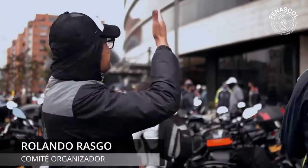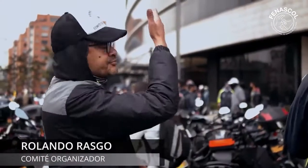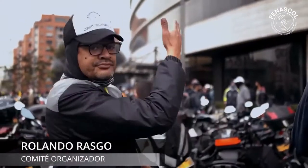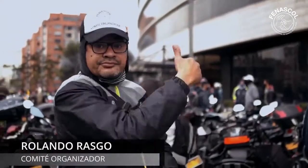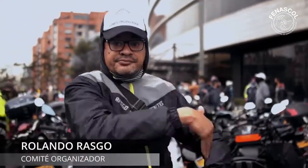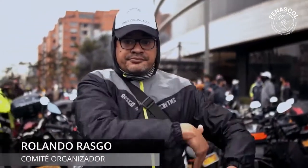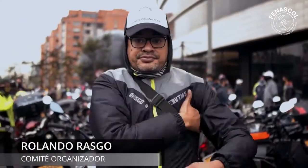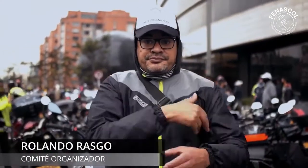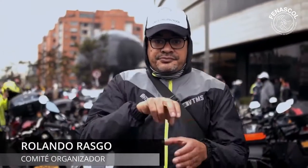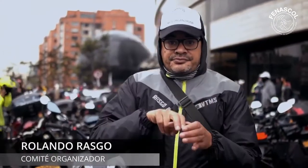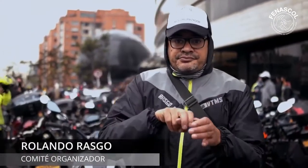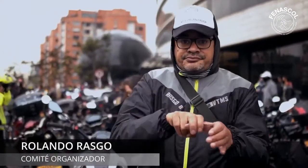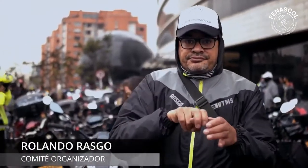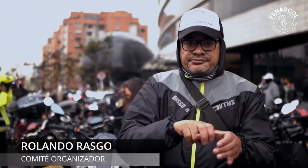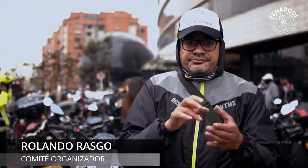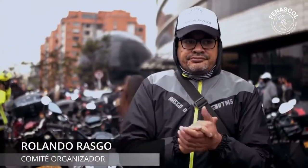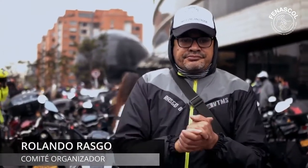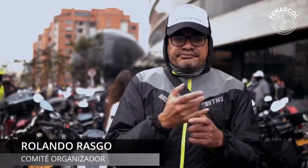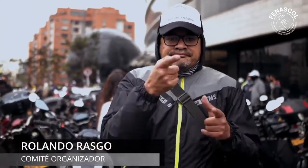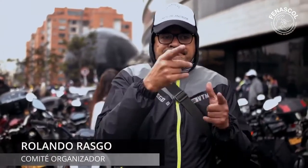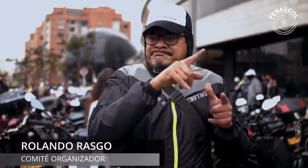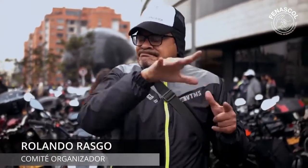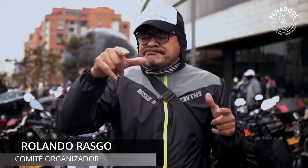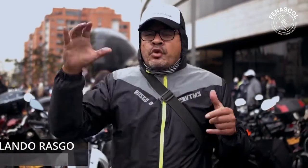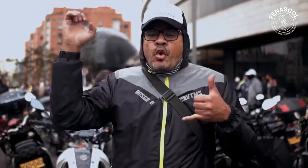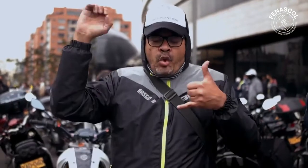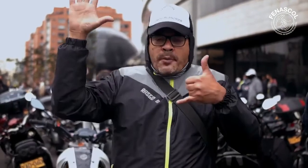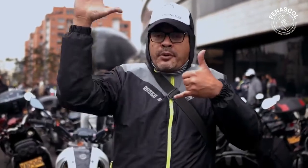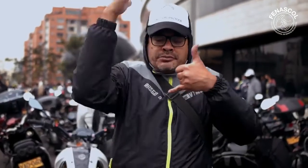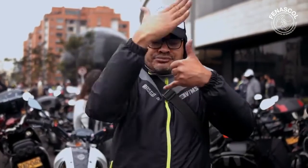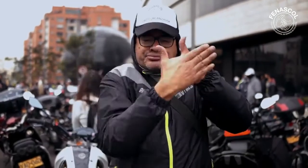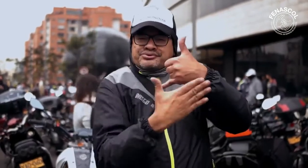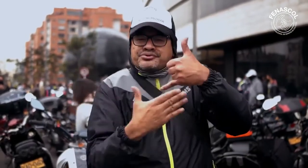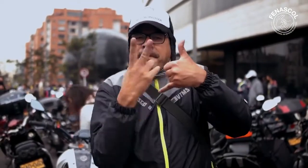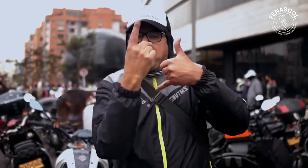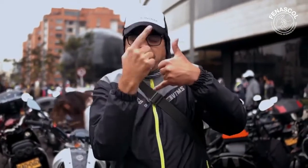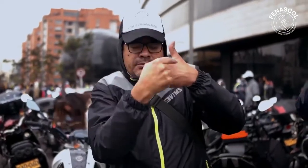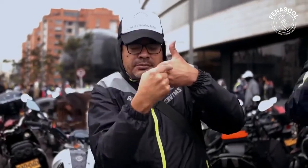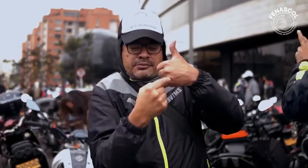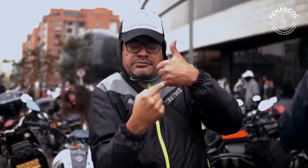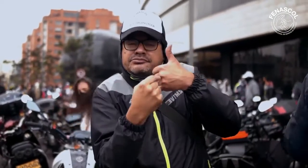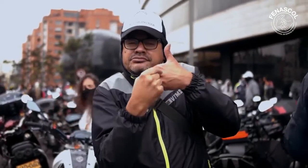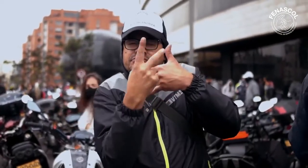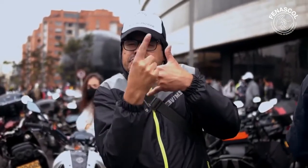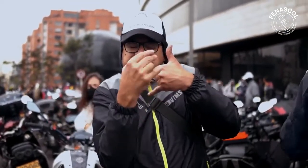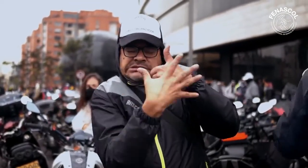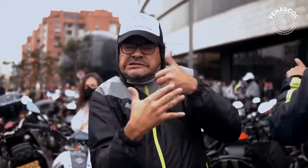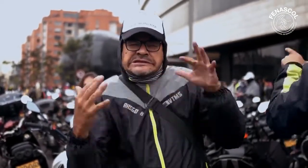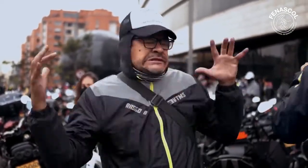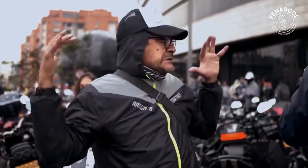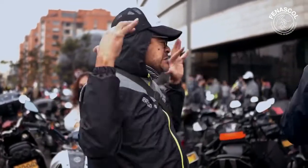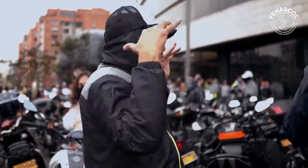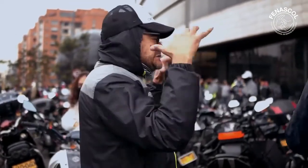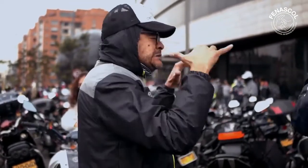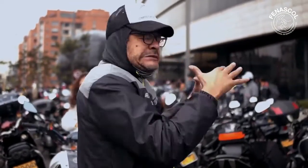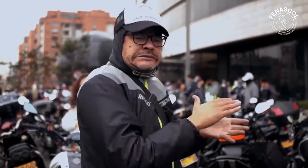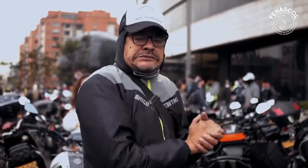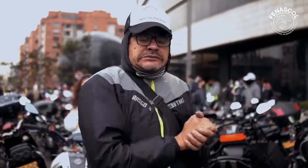Como pueden ver, aquí en el Ministerio de Transporte, personas de toda Colombia, de 21 departamentos, han llegado hasta aquí pidiendo